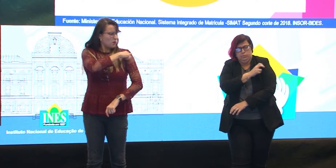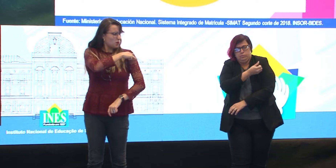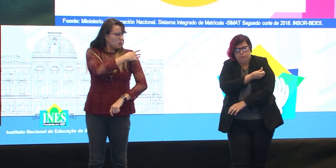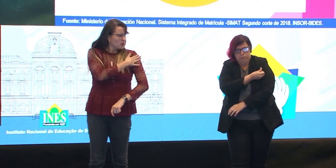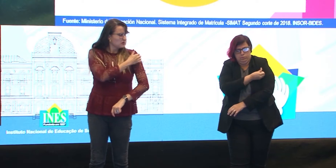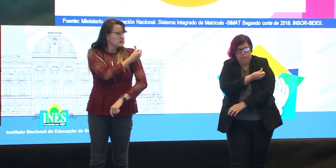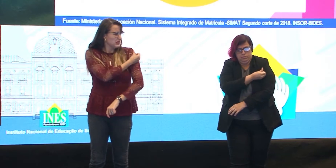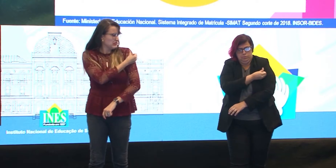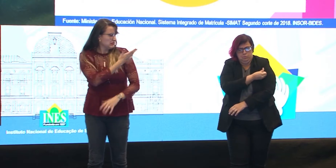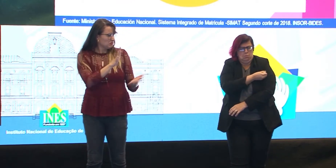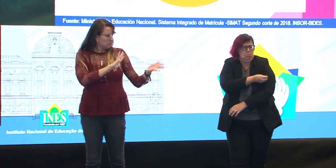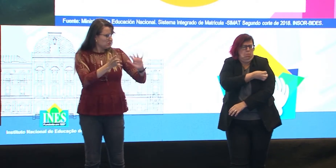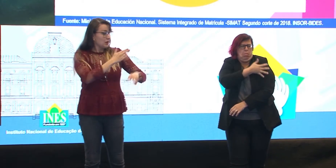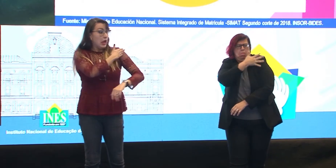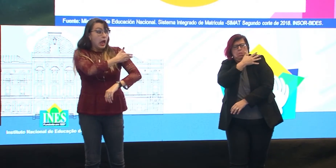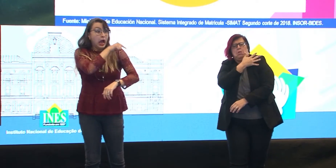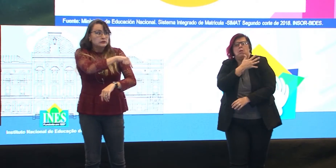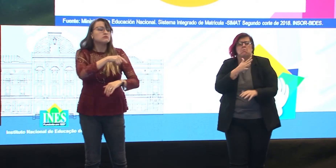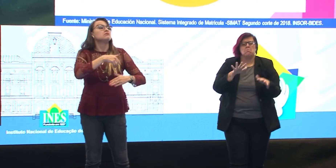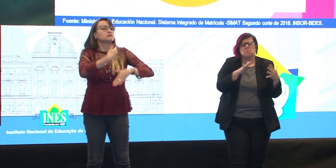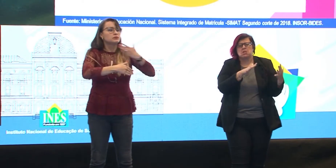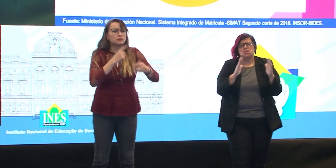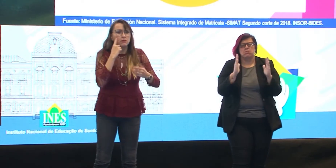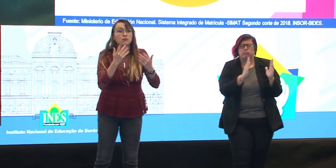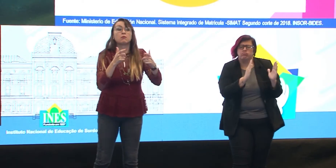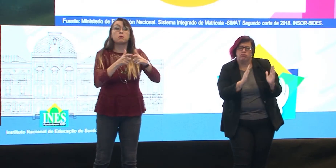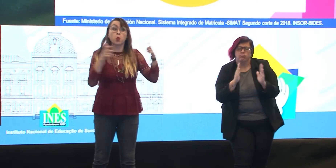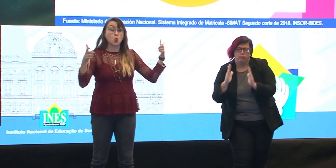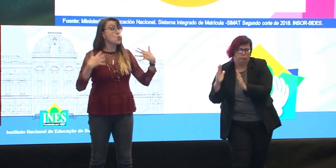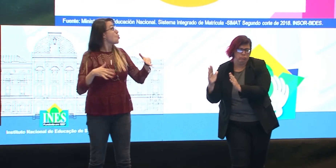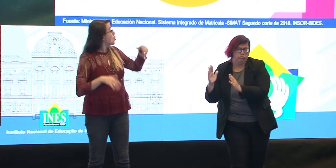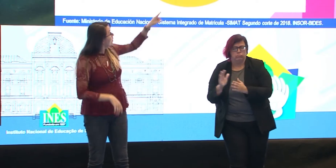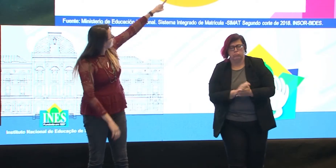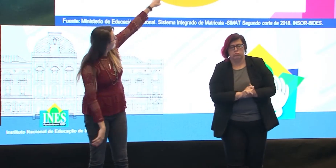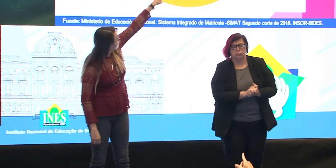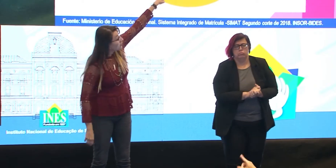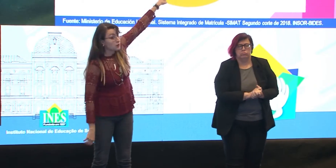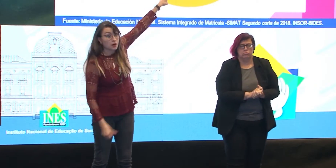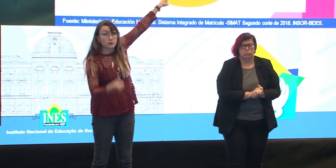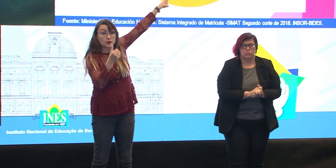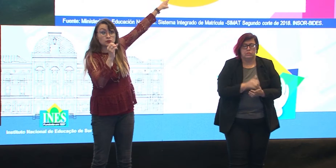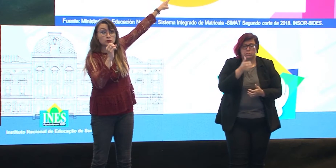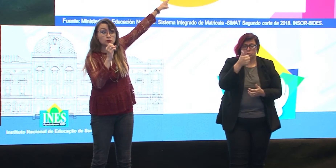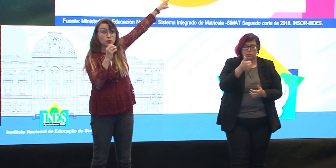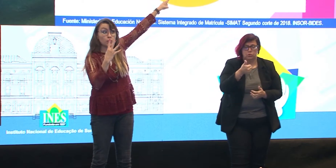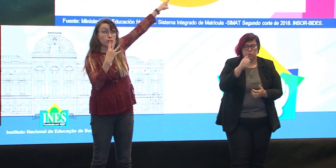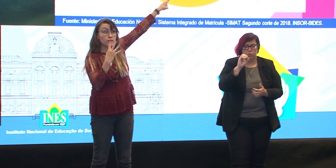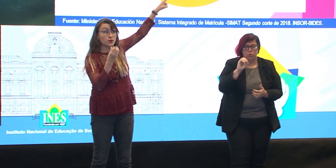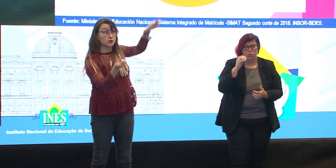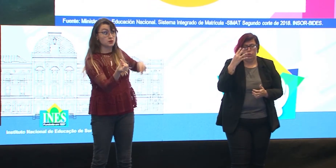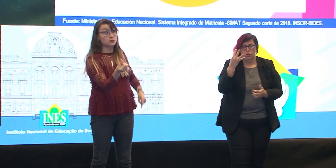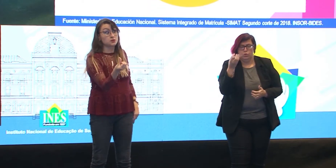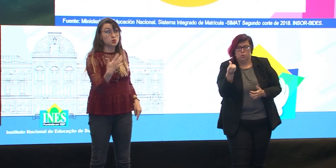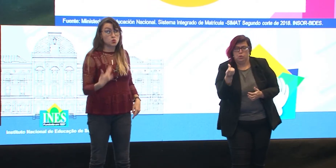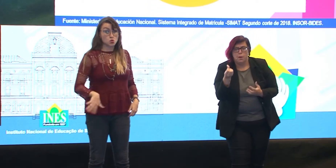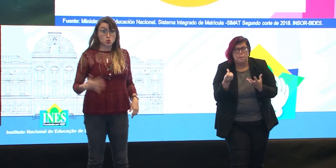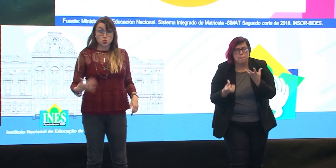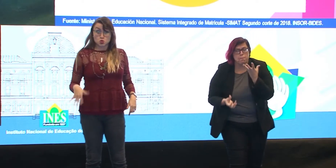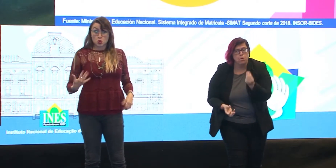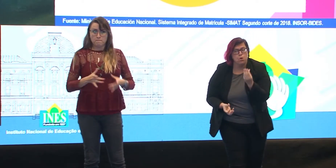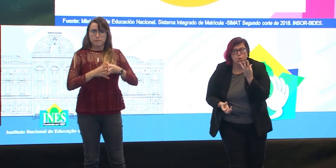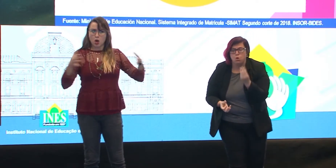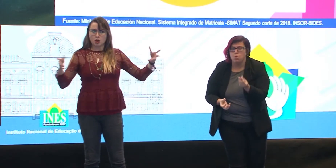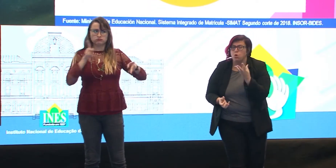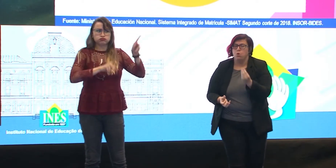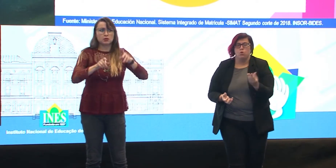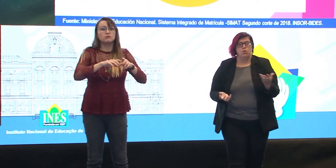Eu estou tentando lembrar agora das etapas. Essas etapas de educação básica contém bastante alunos, olhem